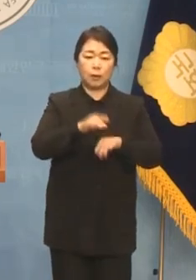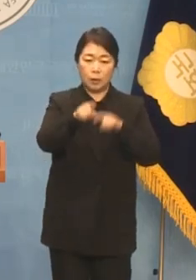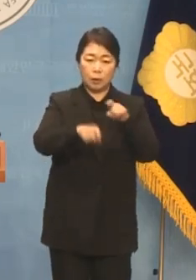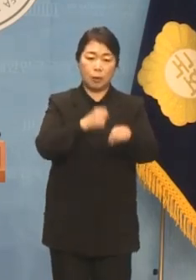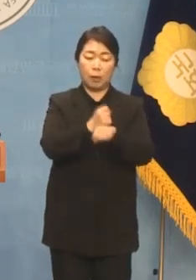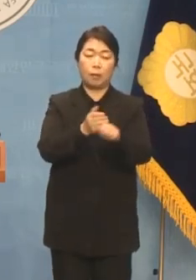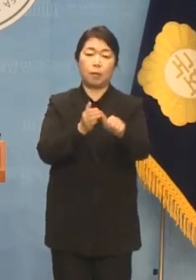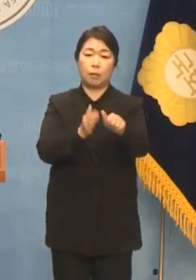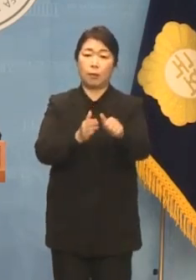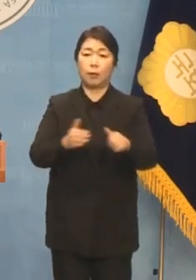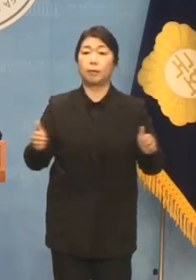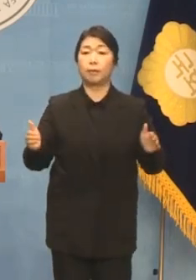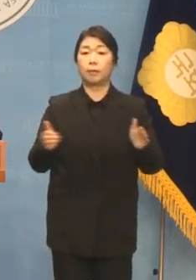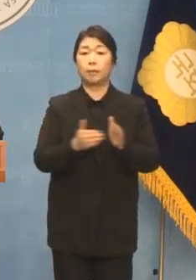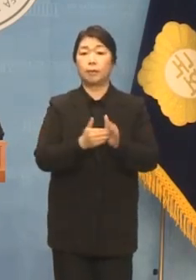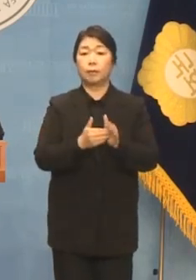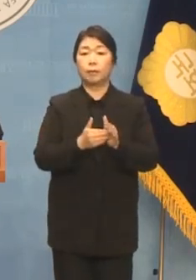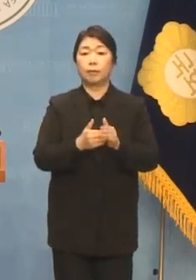바랍니다